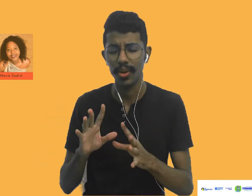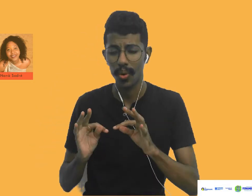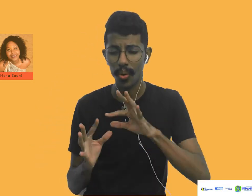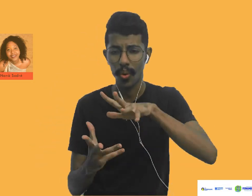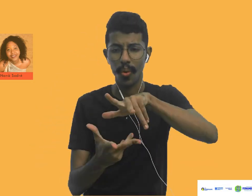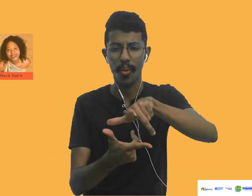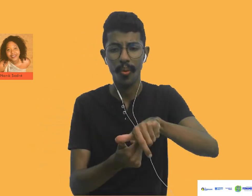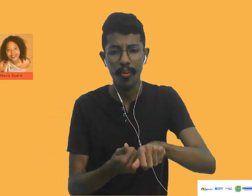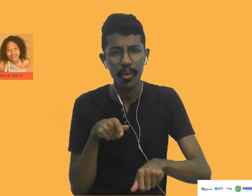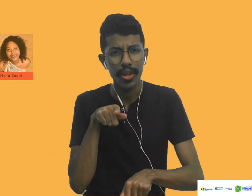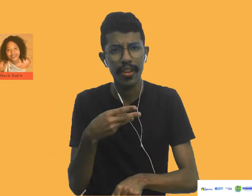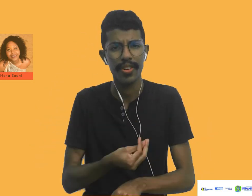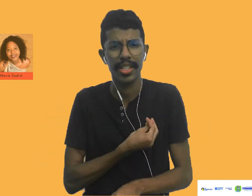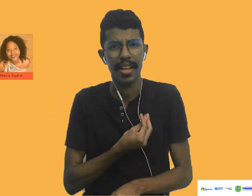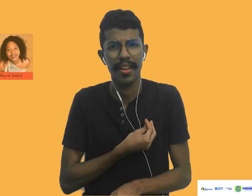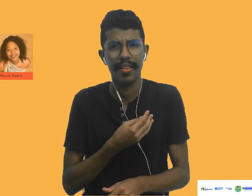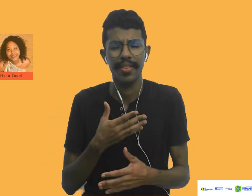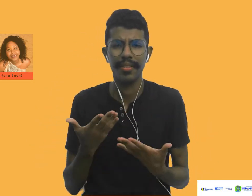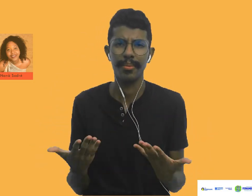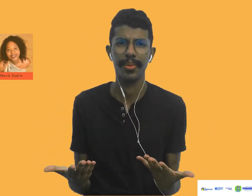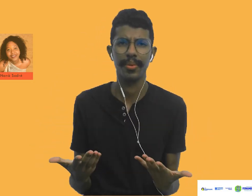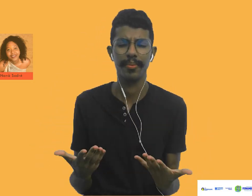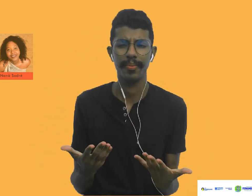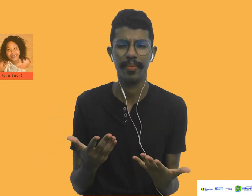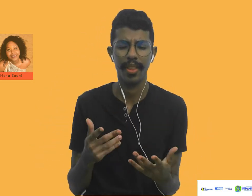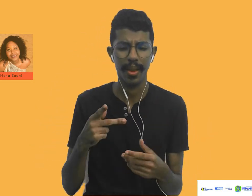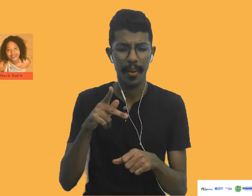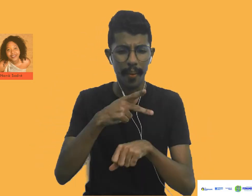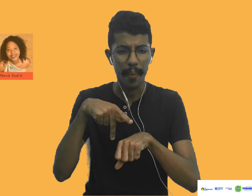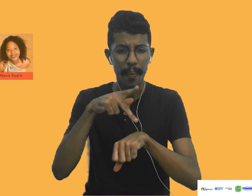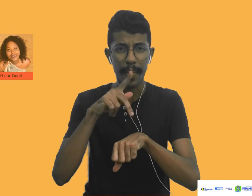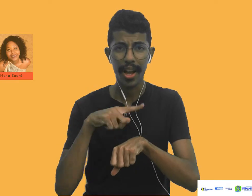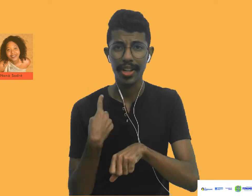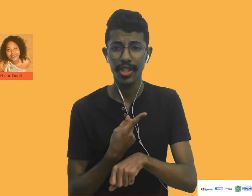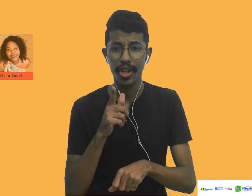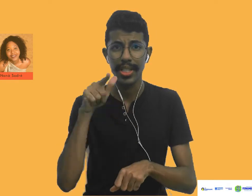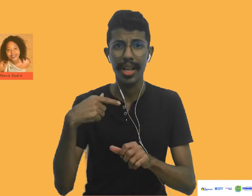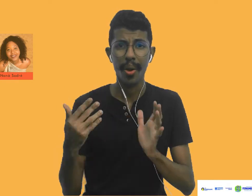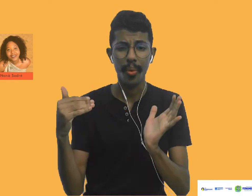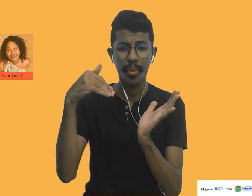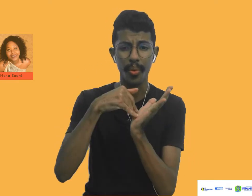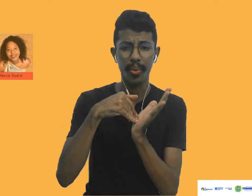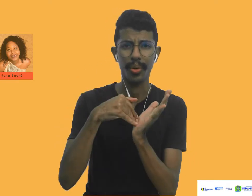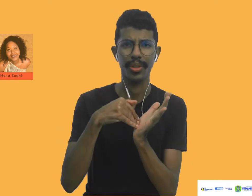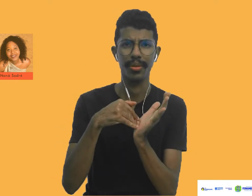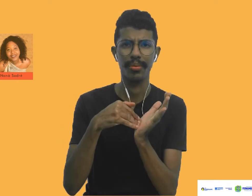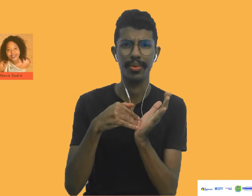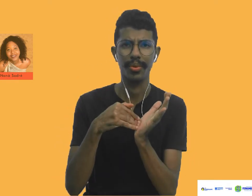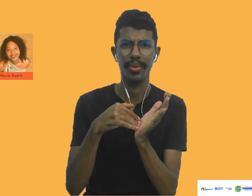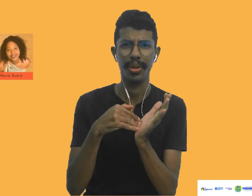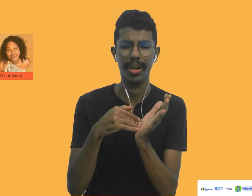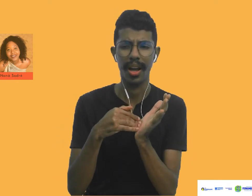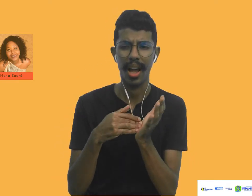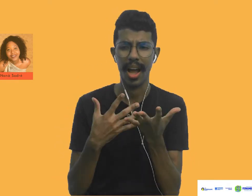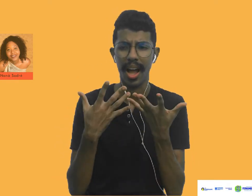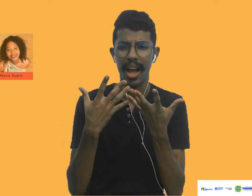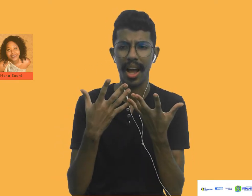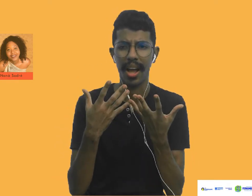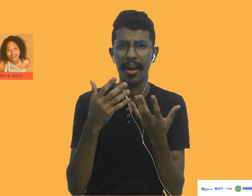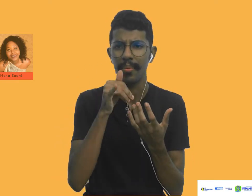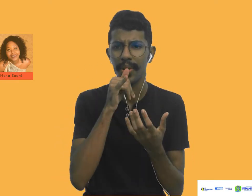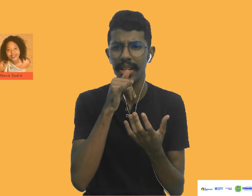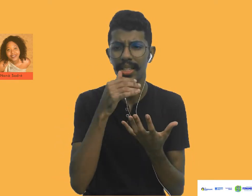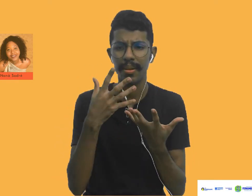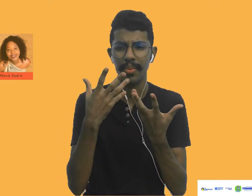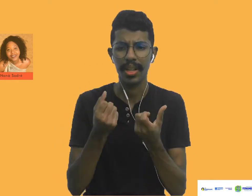o mundo que você vive. Poxa, o país foi o nosso país foi o último a entrar nesse processo de abolição